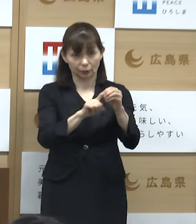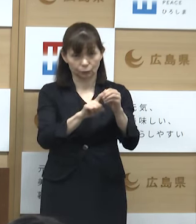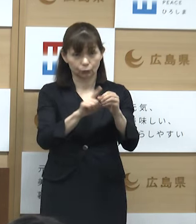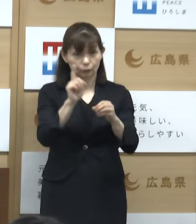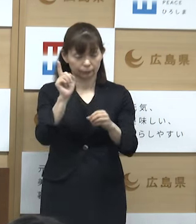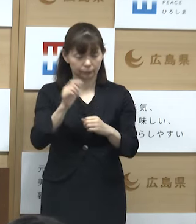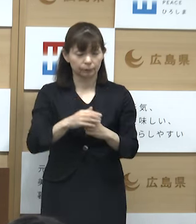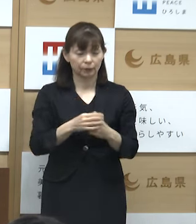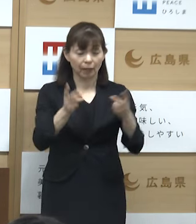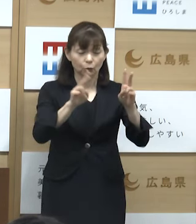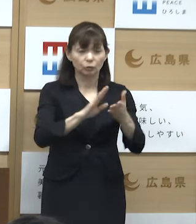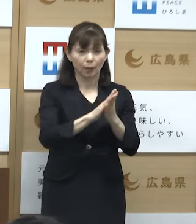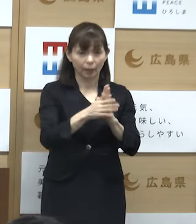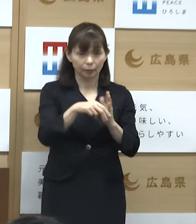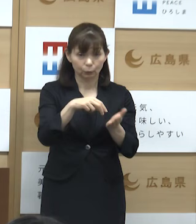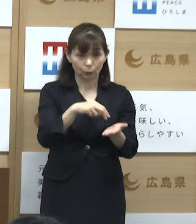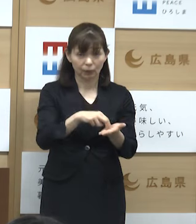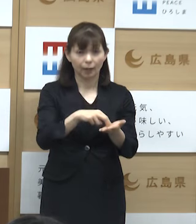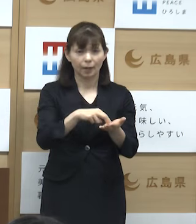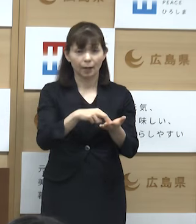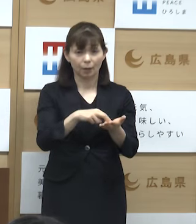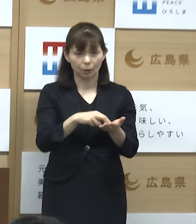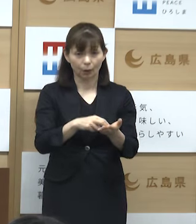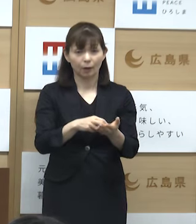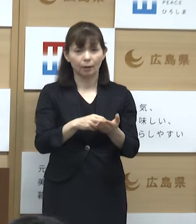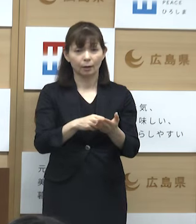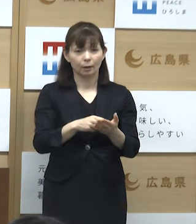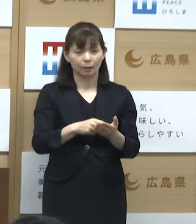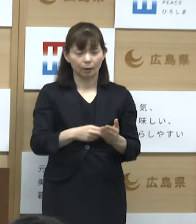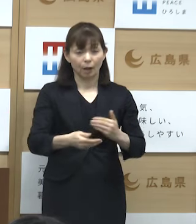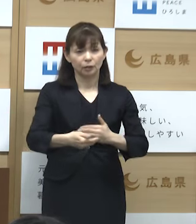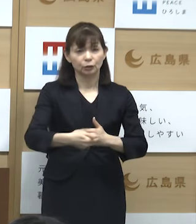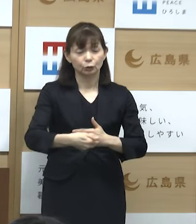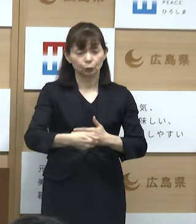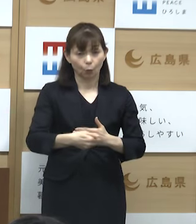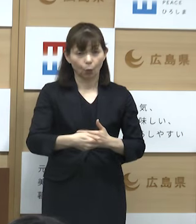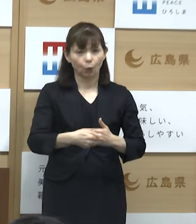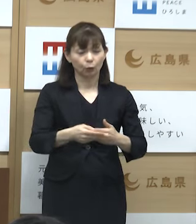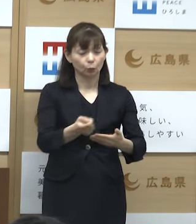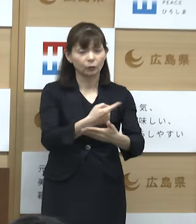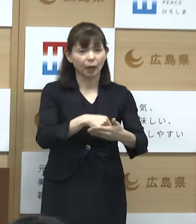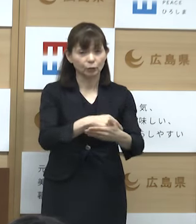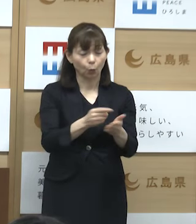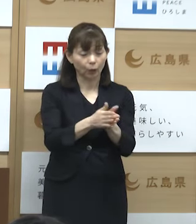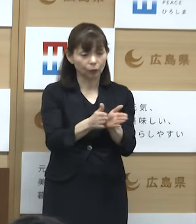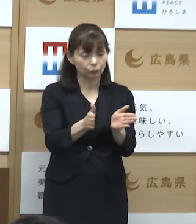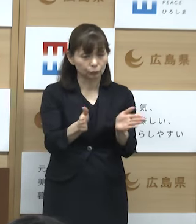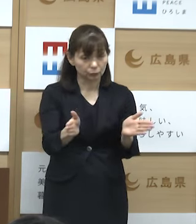今後そのさらなる不妊治療のメニューをですね、拡充されるお考えはありますでしょうか。